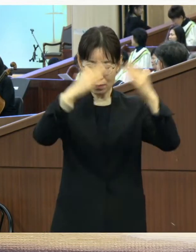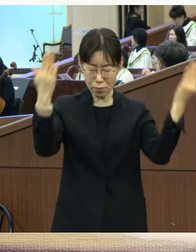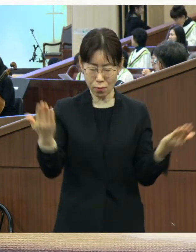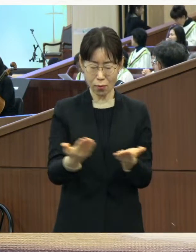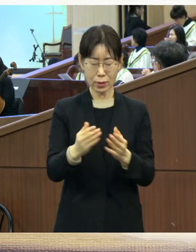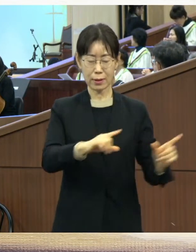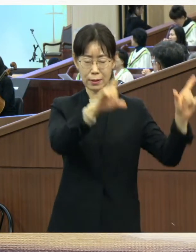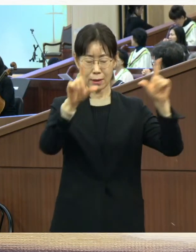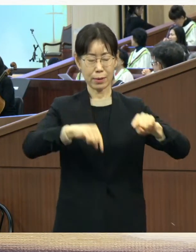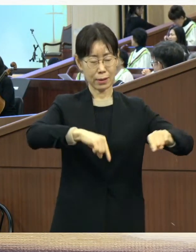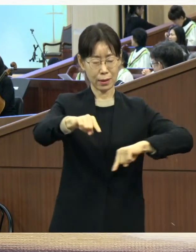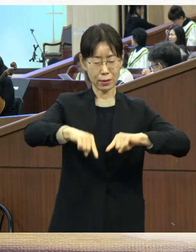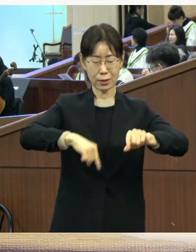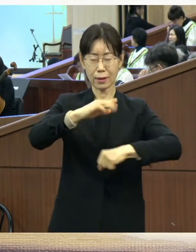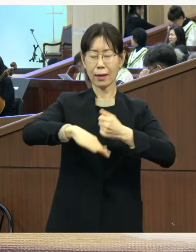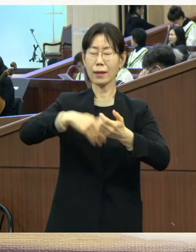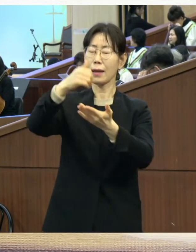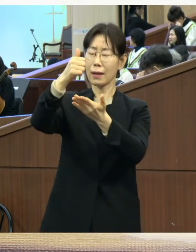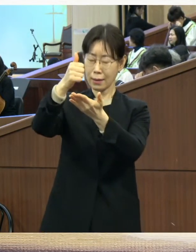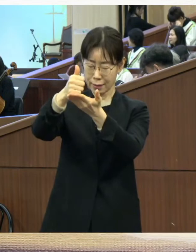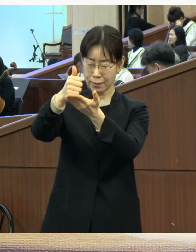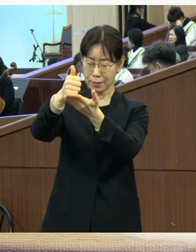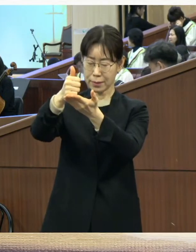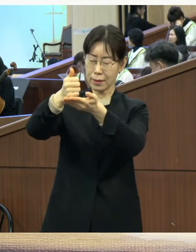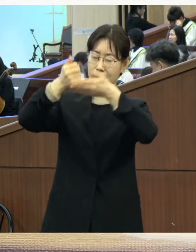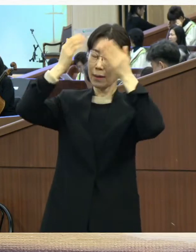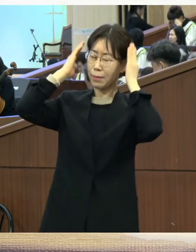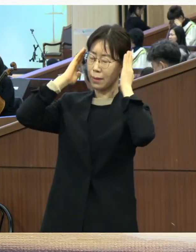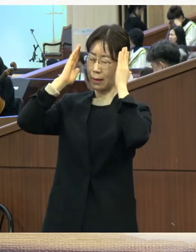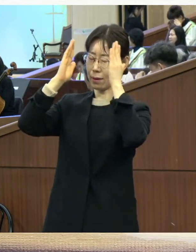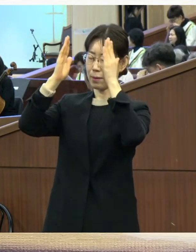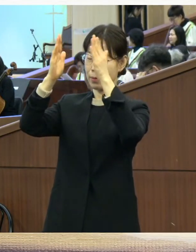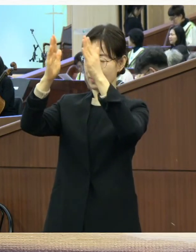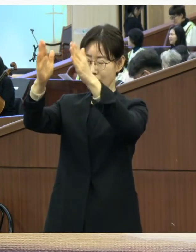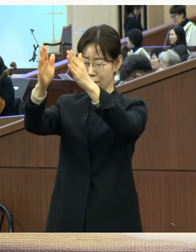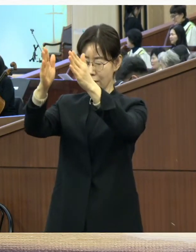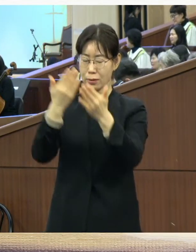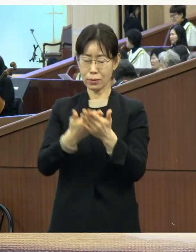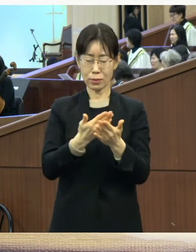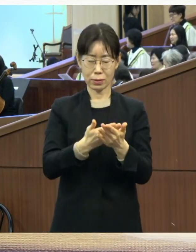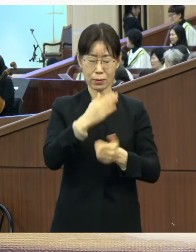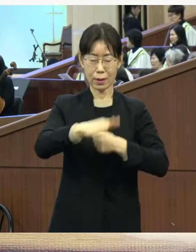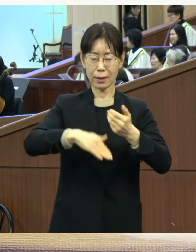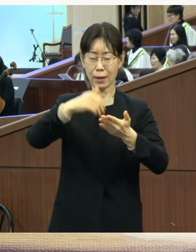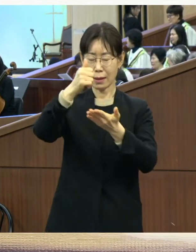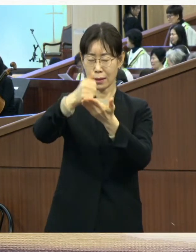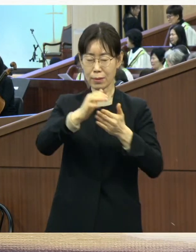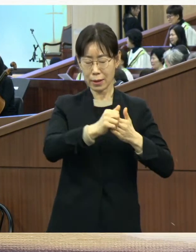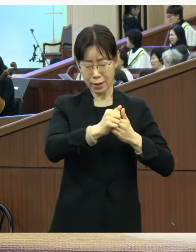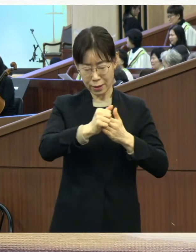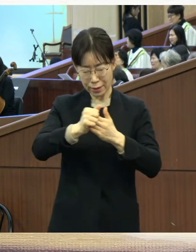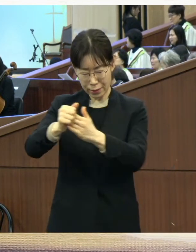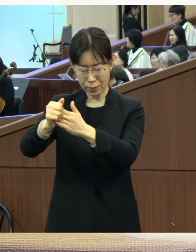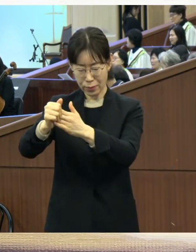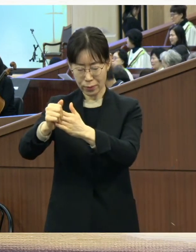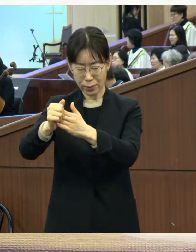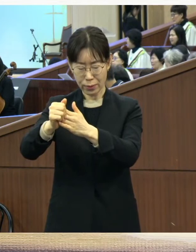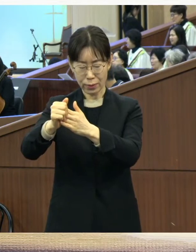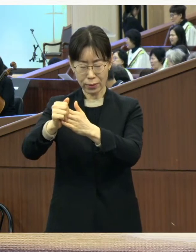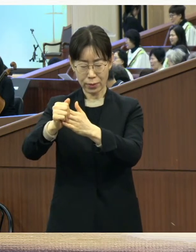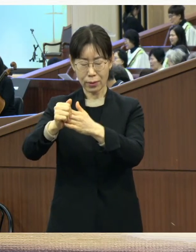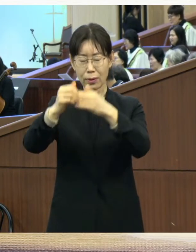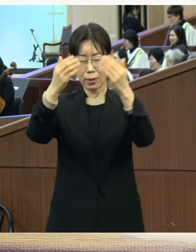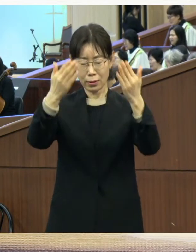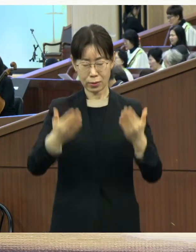그 주님 앞에 우리의 모든 시선을 내려놓고 주님의 인도를 받아가는 주의 백성들이 될 수 있도록 인도해 주시기를